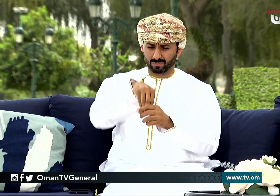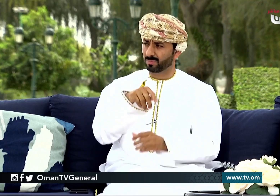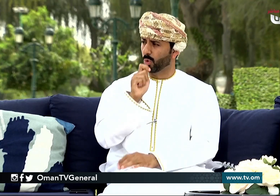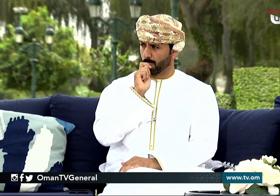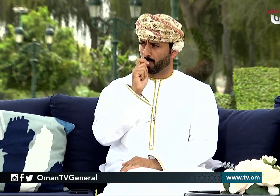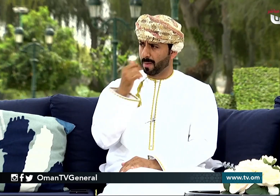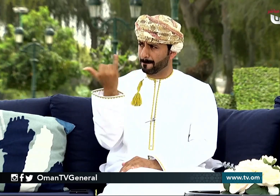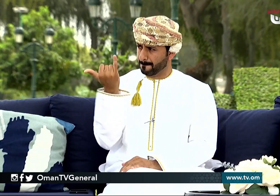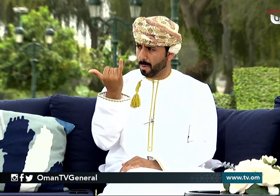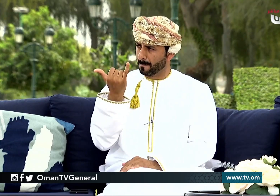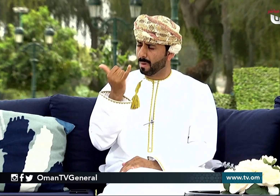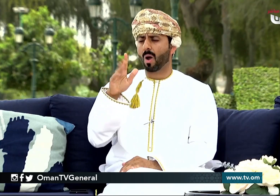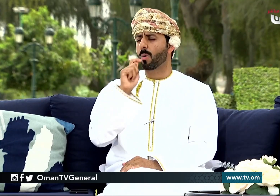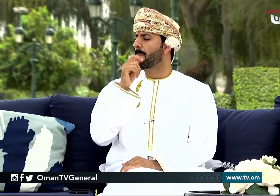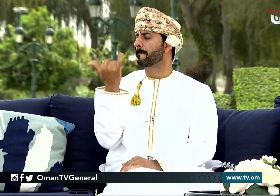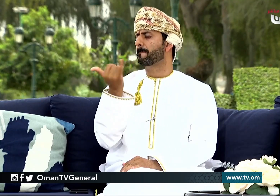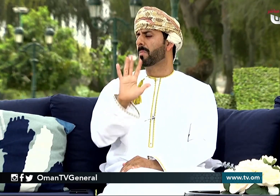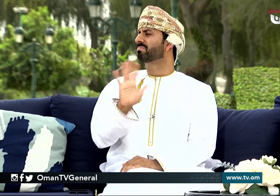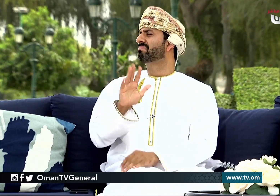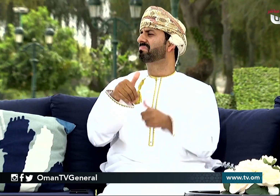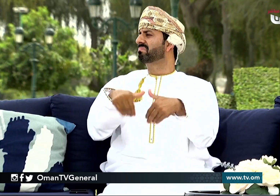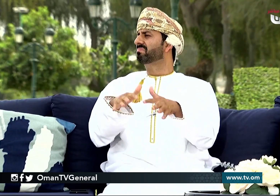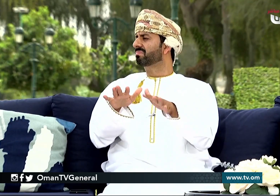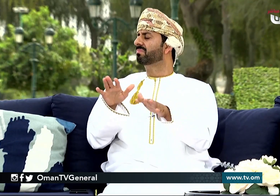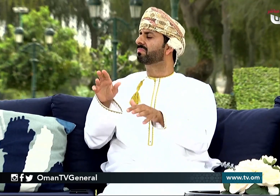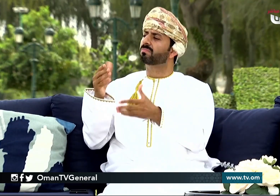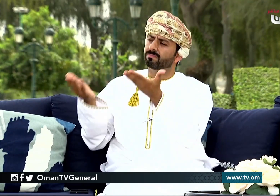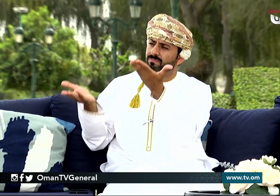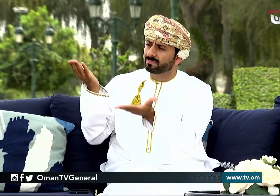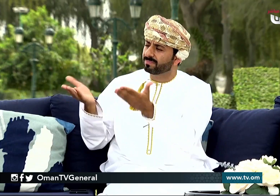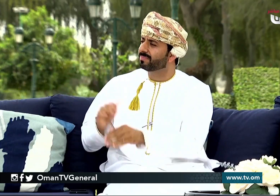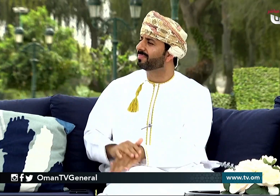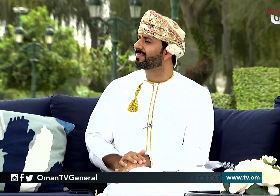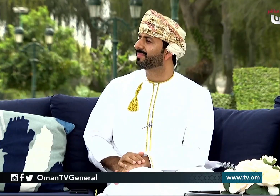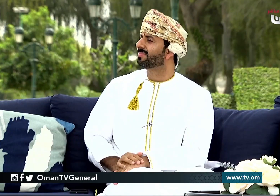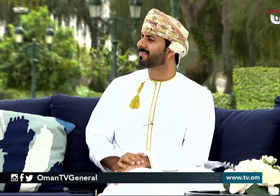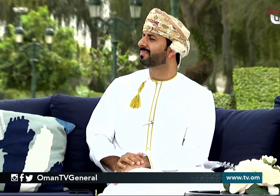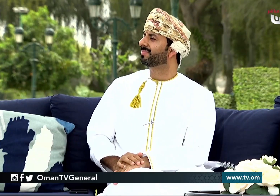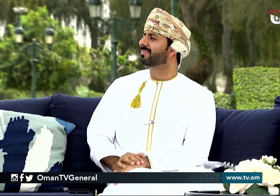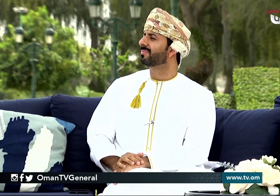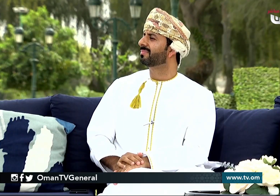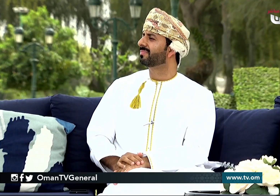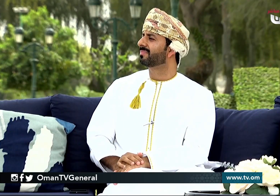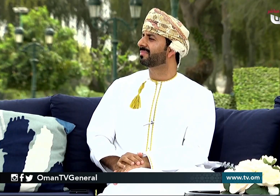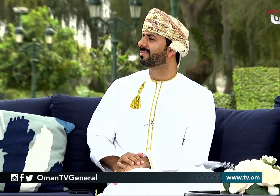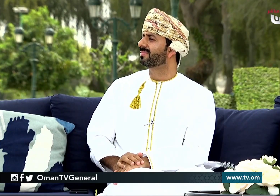أنت كأصم مذيع، هل مهم بالنسبة لك كأصم تكوني مذيعة أو أنه فائدة أو؟ نعم، مهم أن